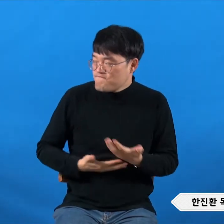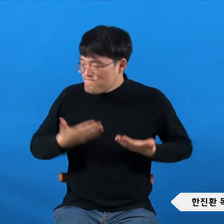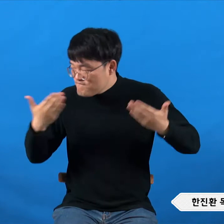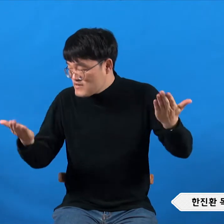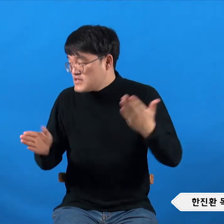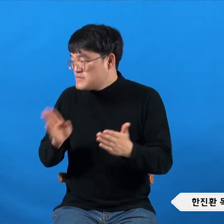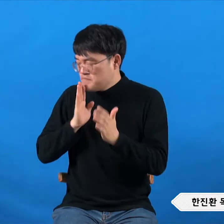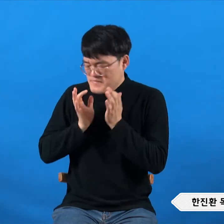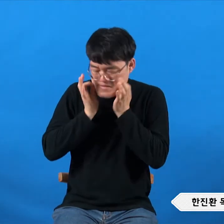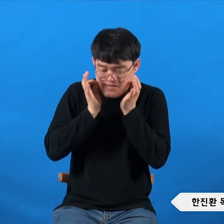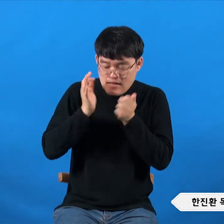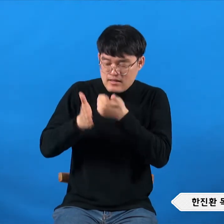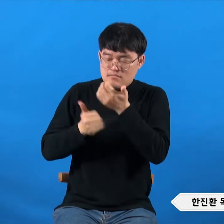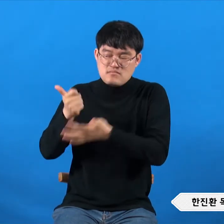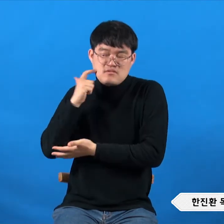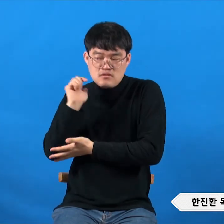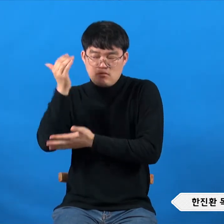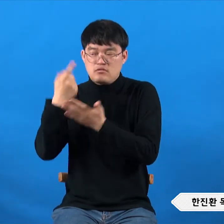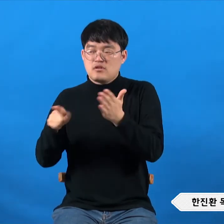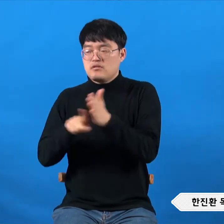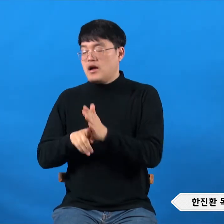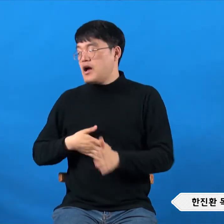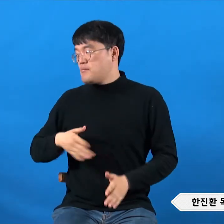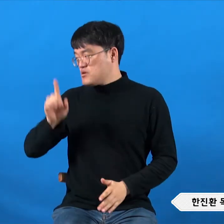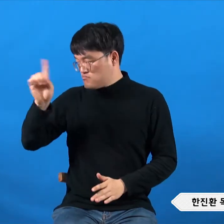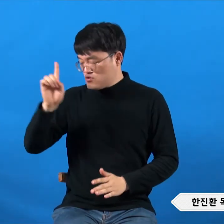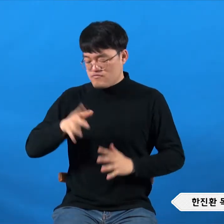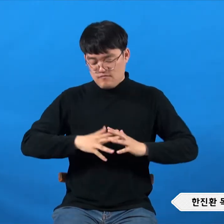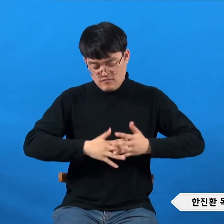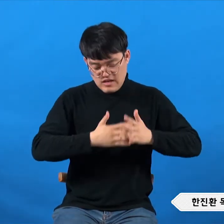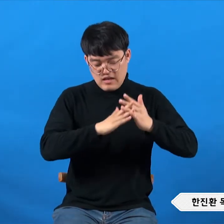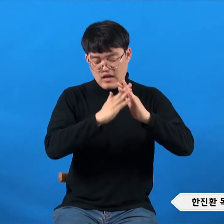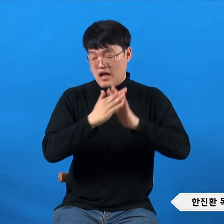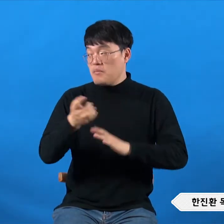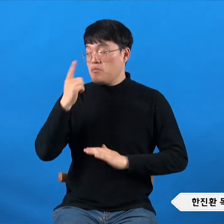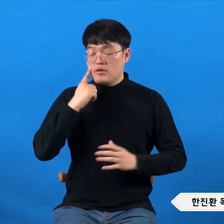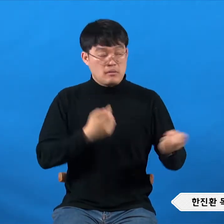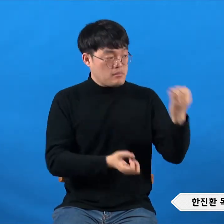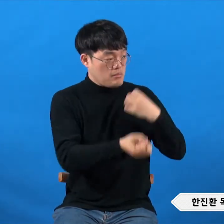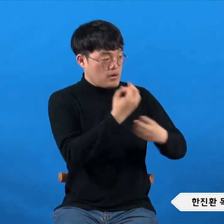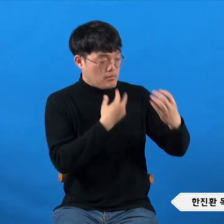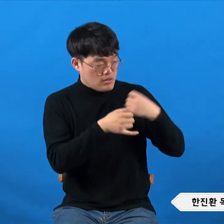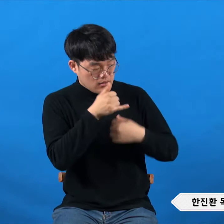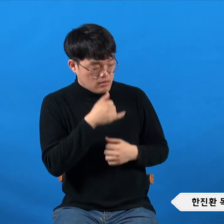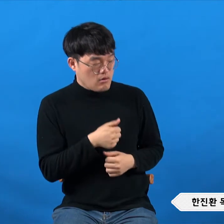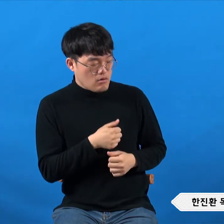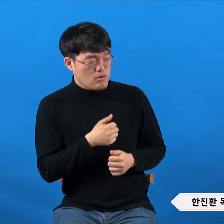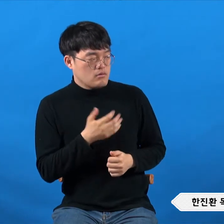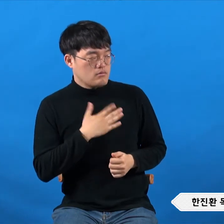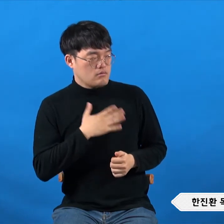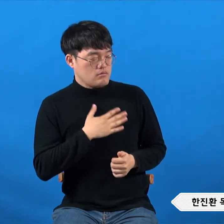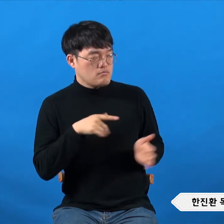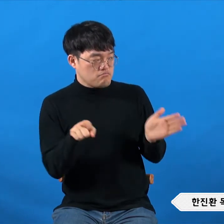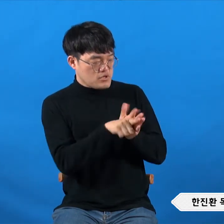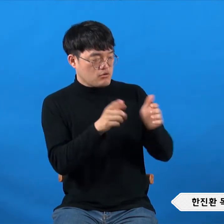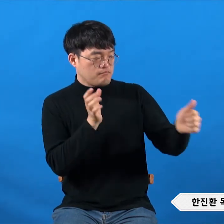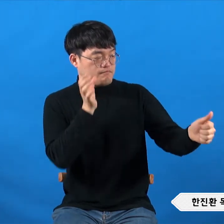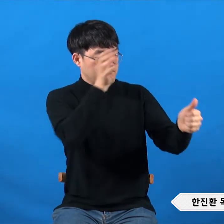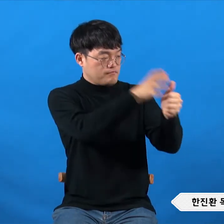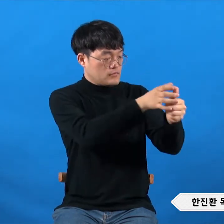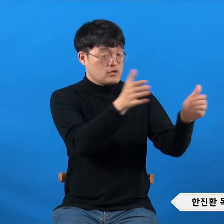정말 성심을 다해서 하나님 영광을 위해서 한번 잘 지어보겠습니다. 하도 그렇게 얘기를 해서 목사님이